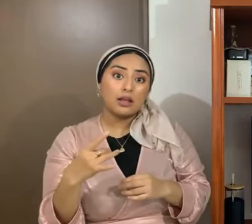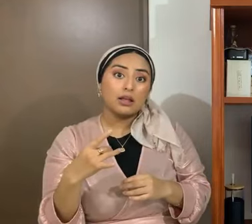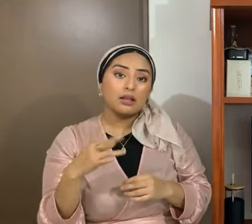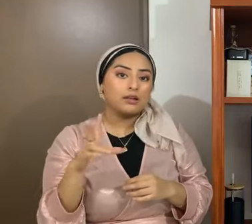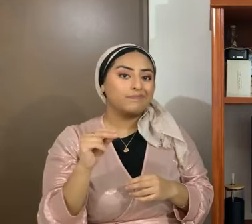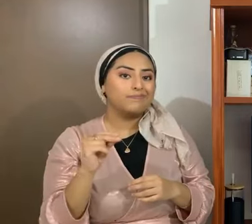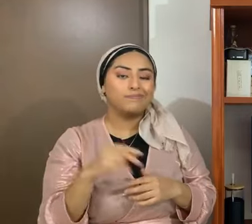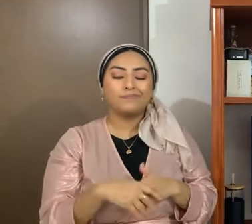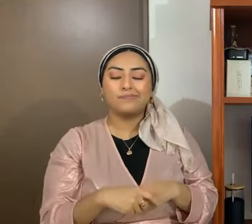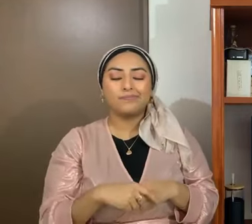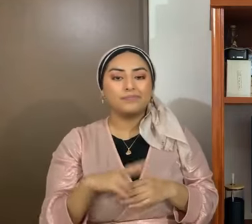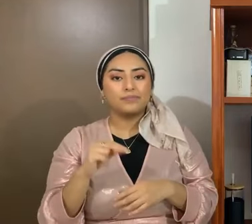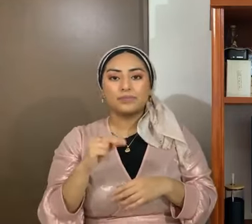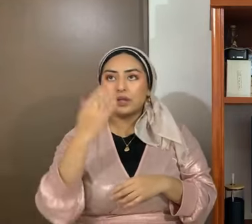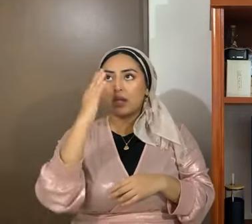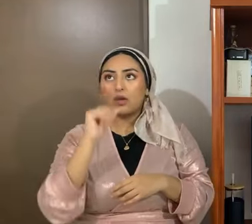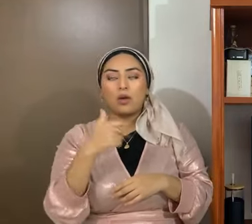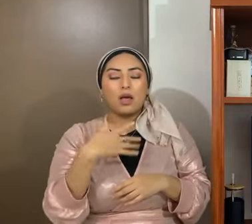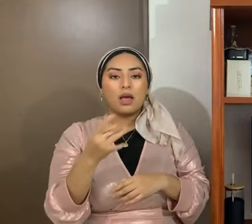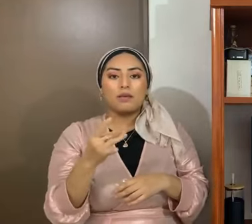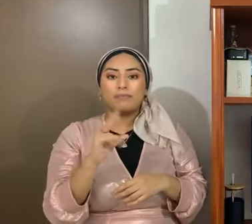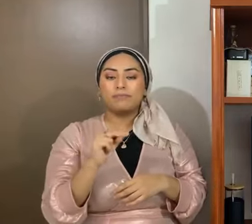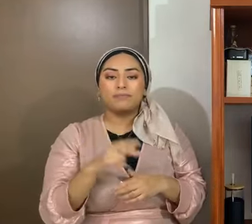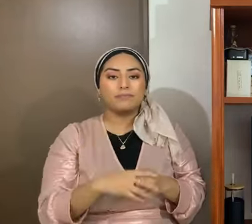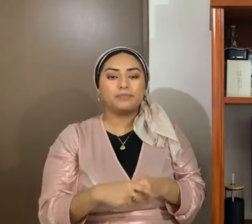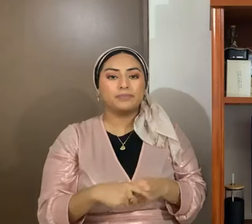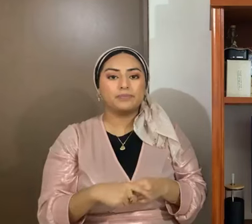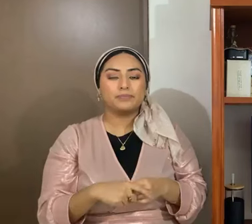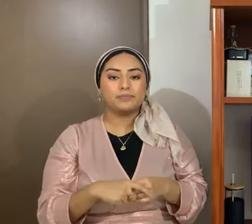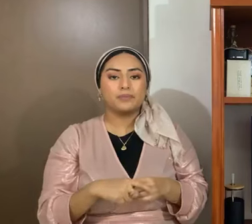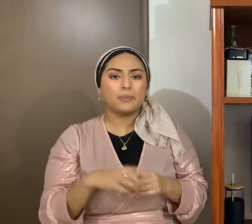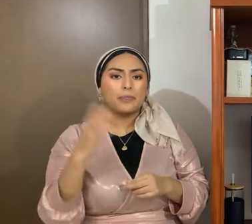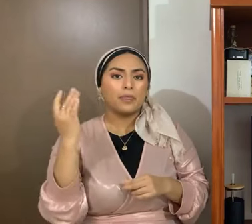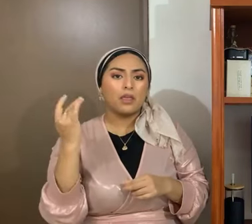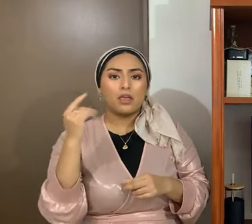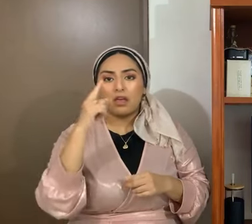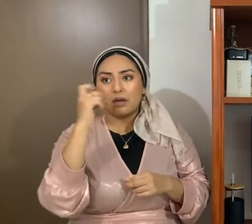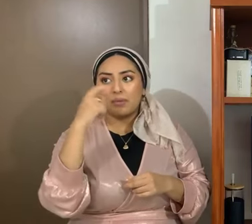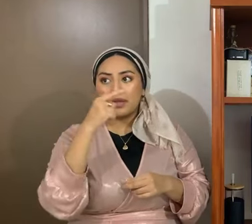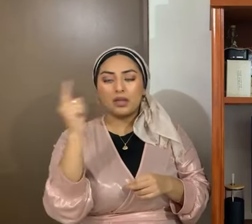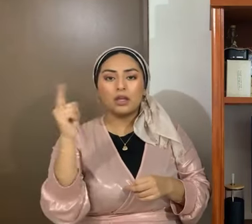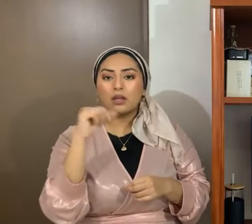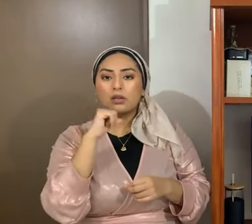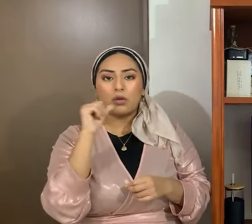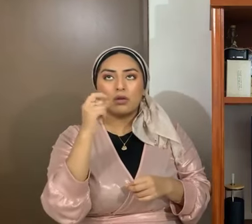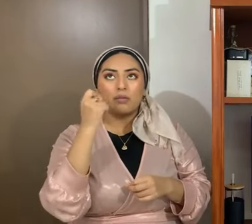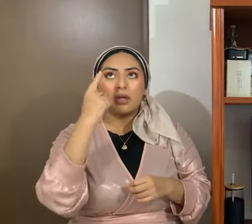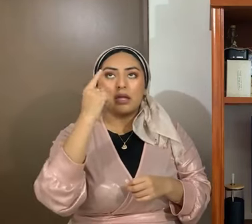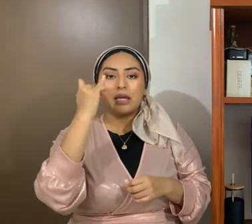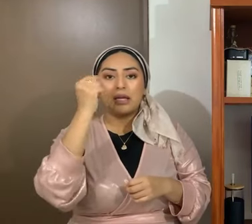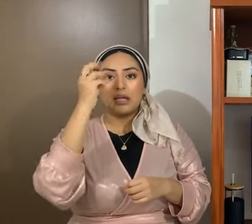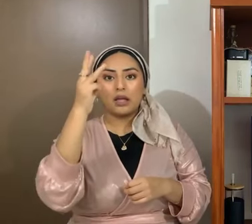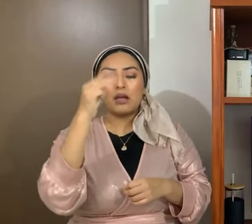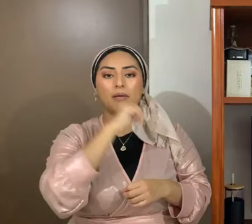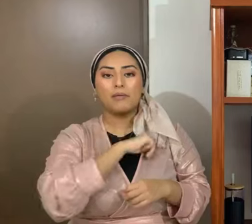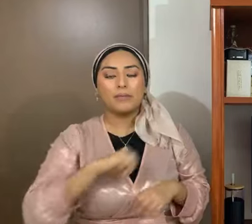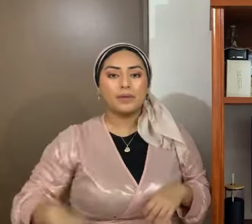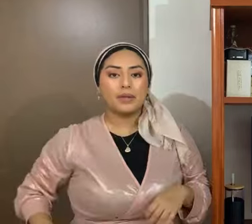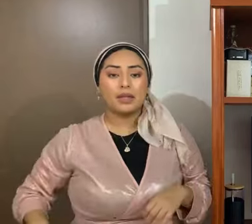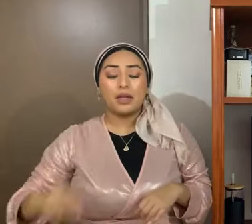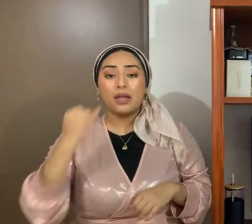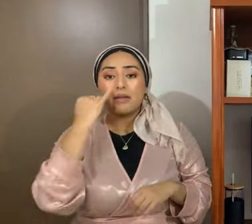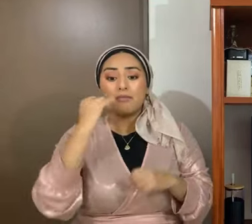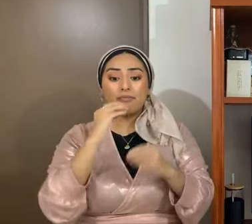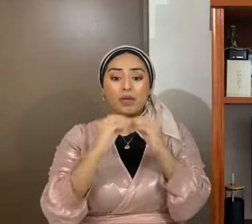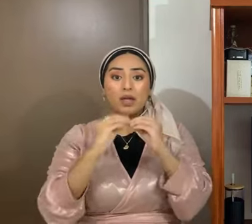Todopoderoso, no va a ser agradable delante del Todopoderoso. ¿Por qué? Porque ellos no reconocen que Yahshua es Mashiach, y entonces si